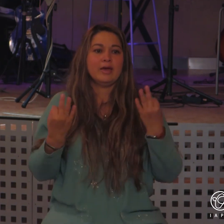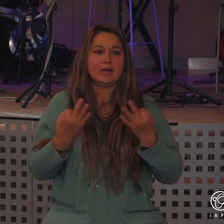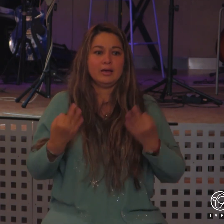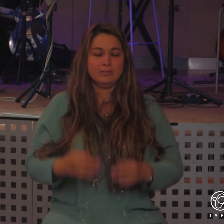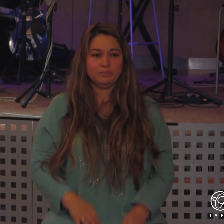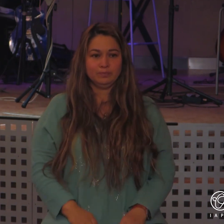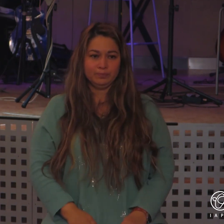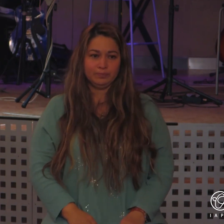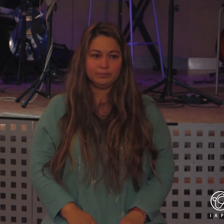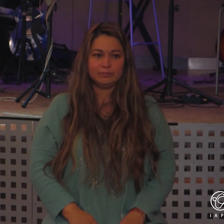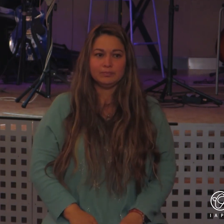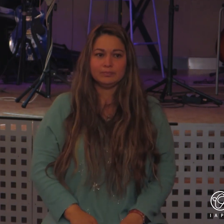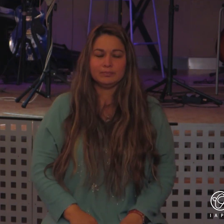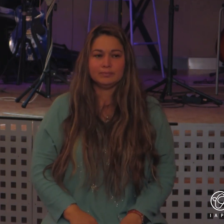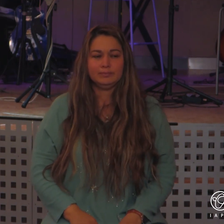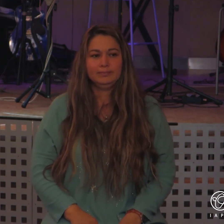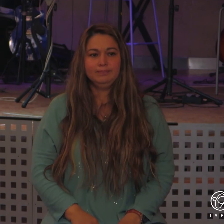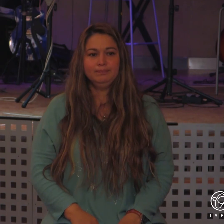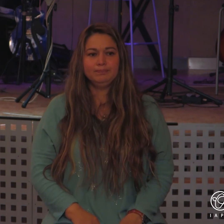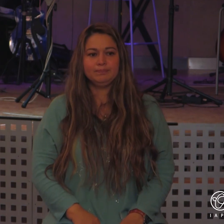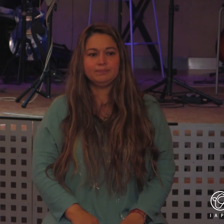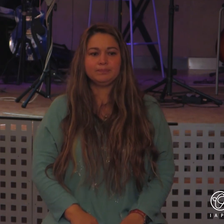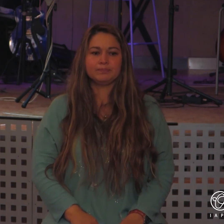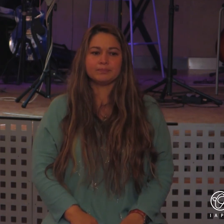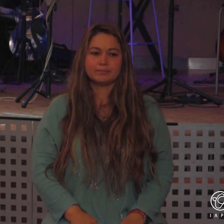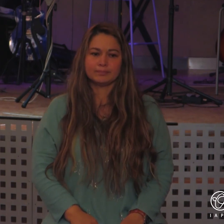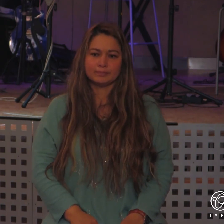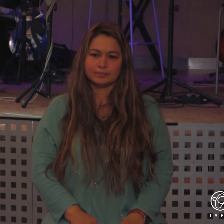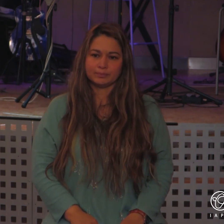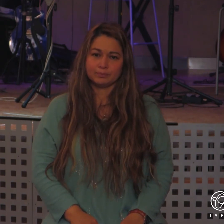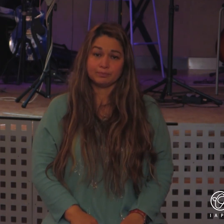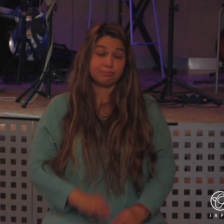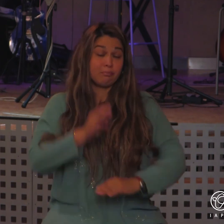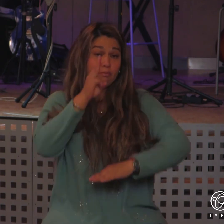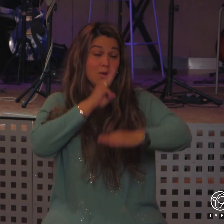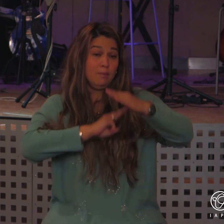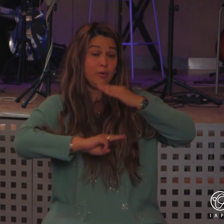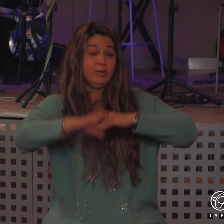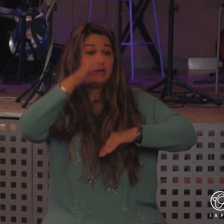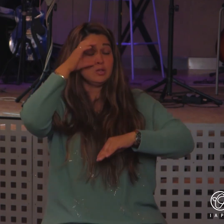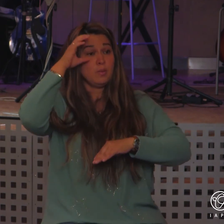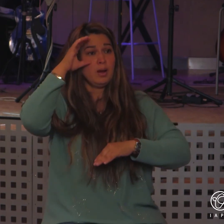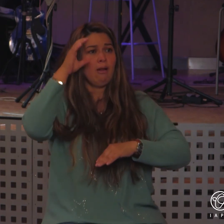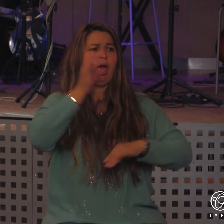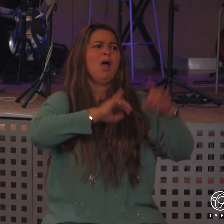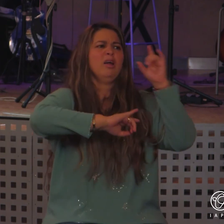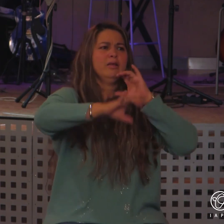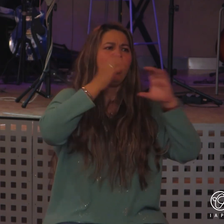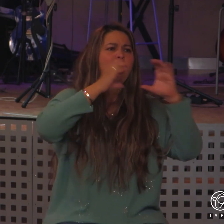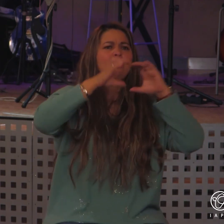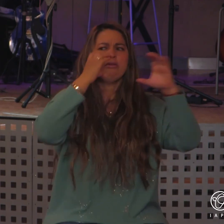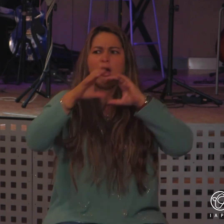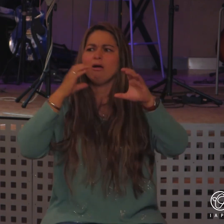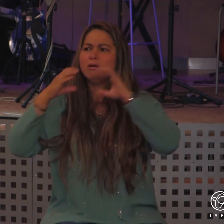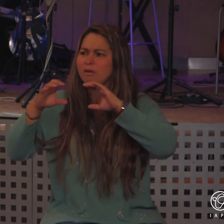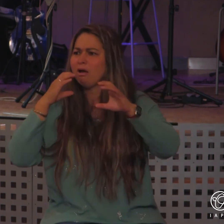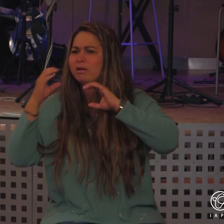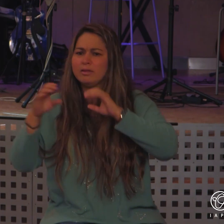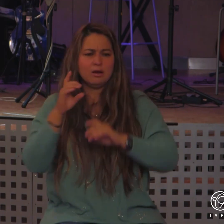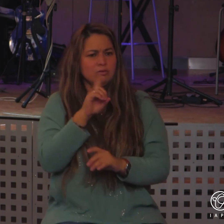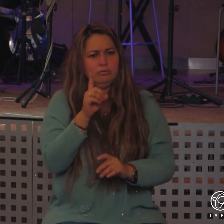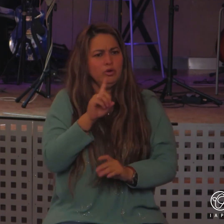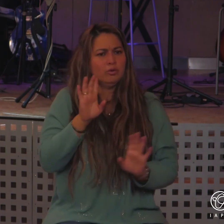van pegando gritos al pueblo y que van diciéndole, no. Pero él hace un recorrido, él tiene una